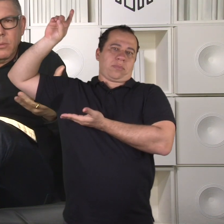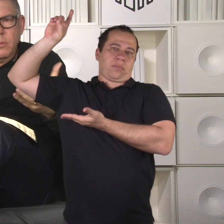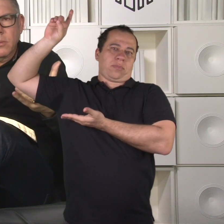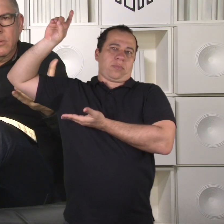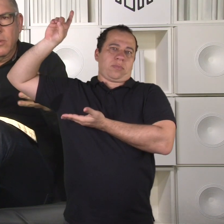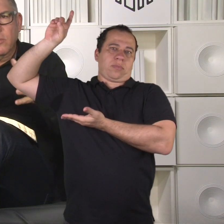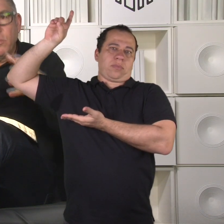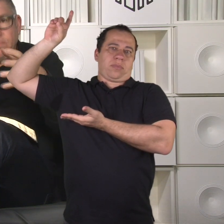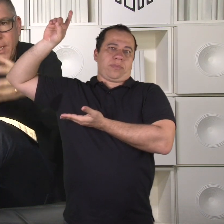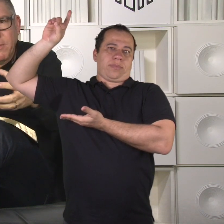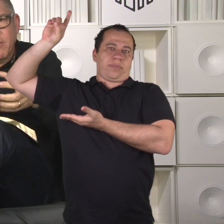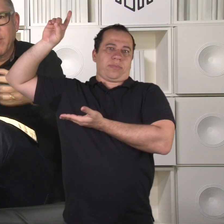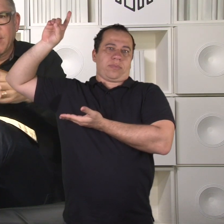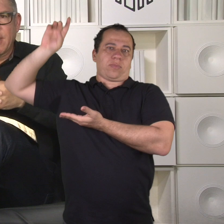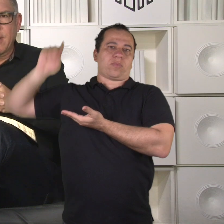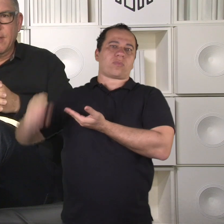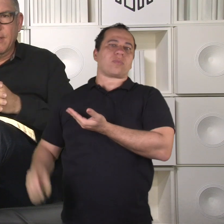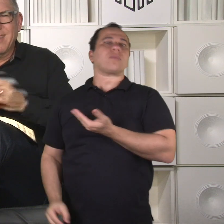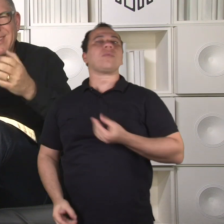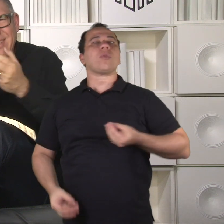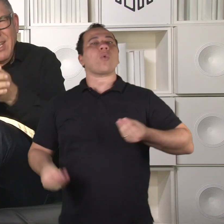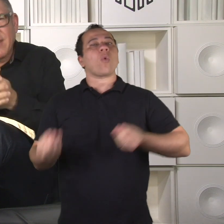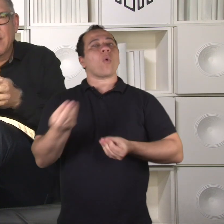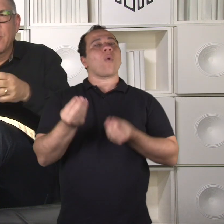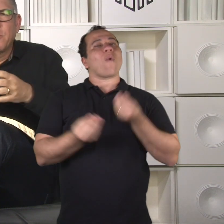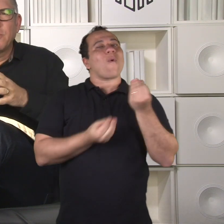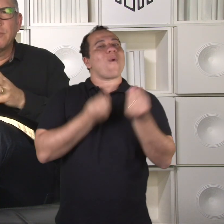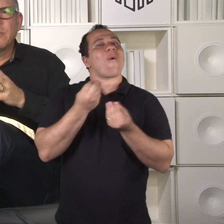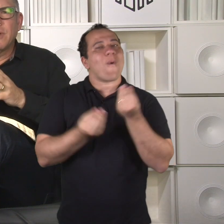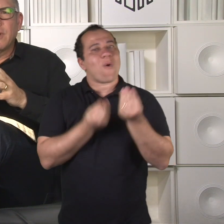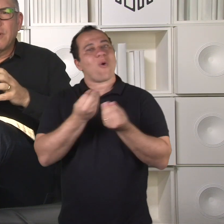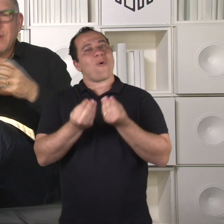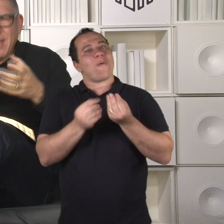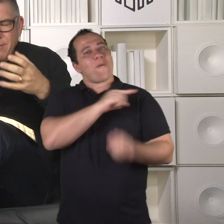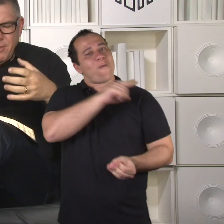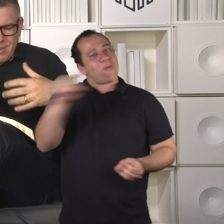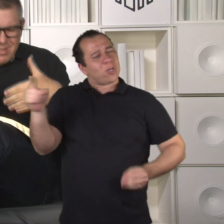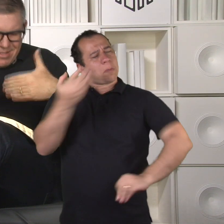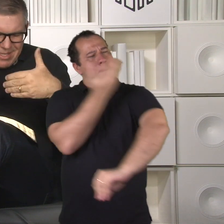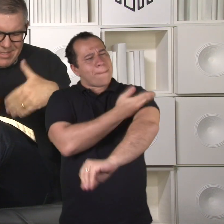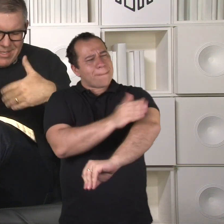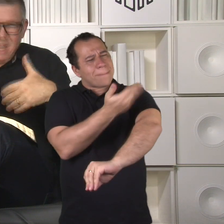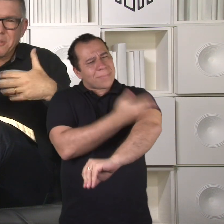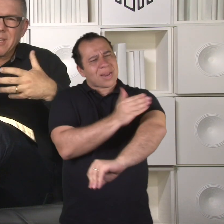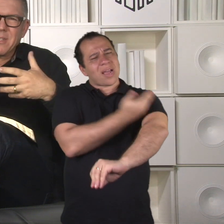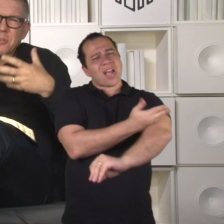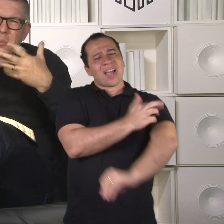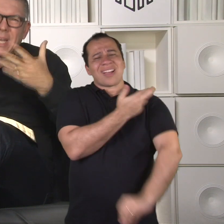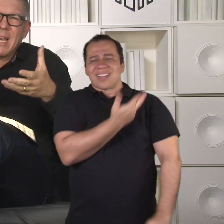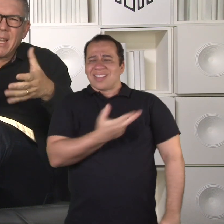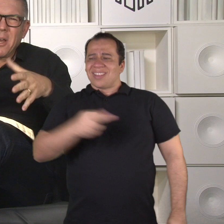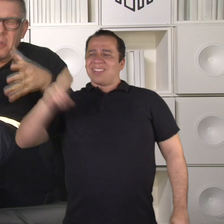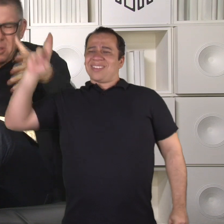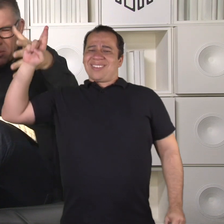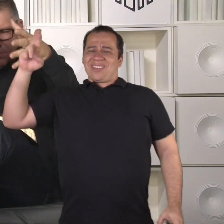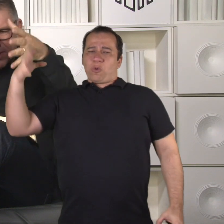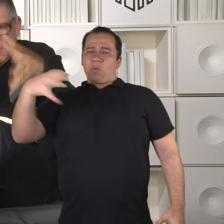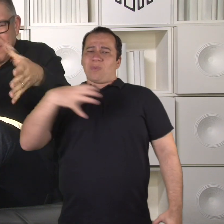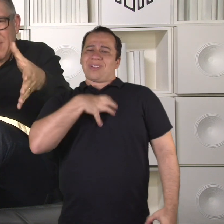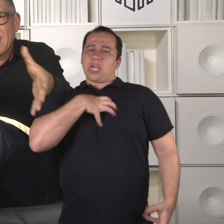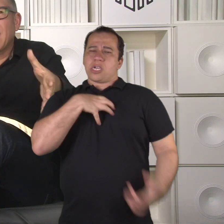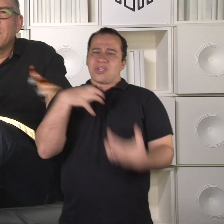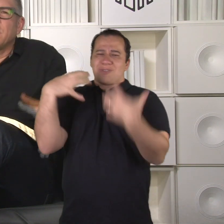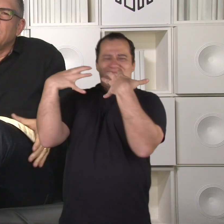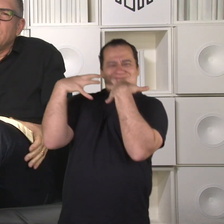oprimiu ou oprime você, estreita seu mundo, gera em você esse cansaço e essa sobrecarga, coloca um